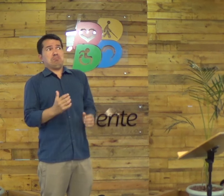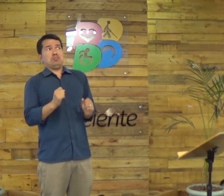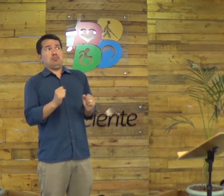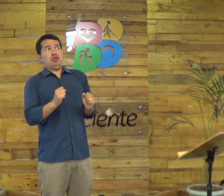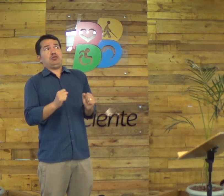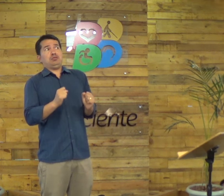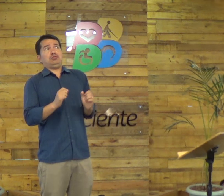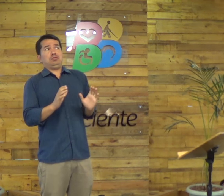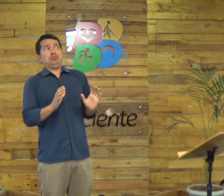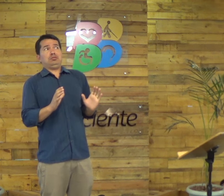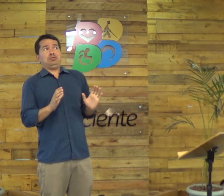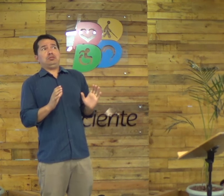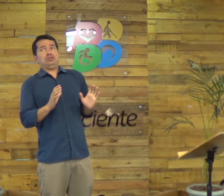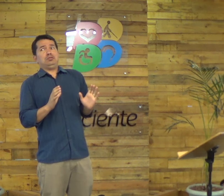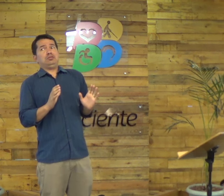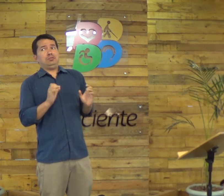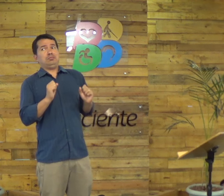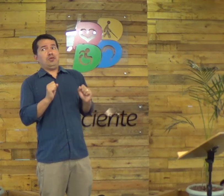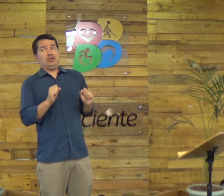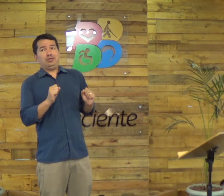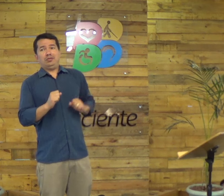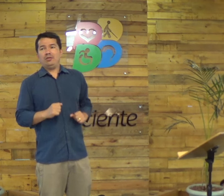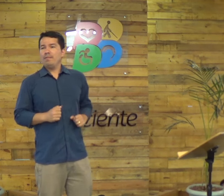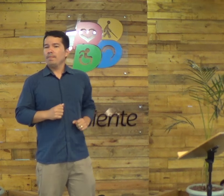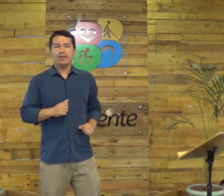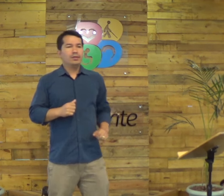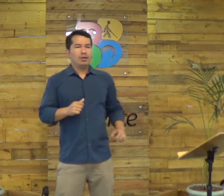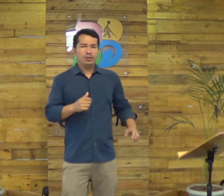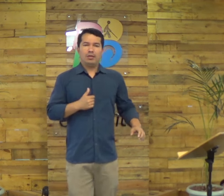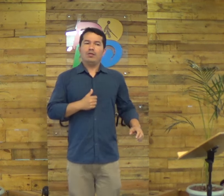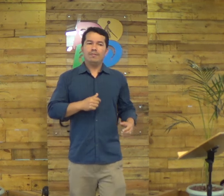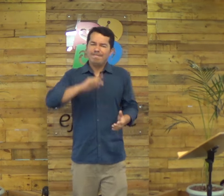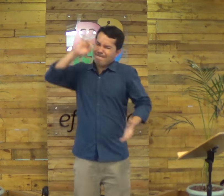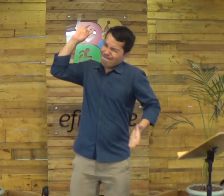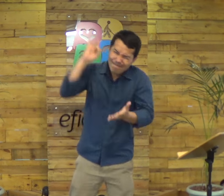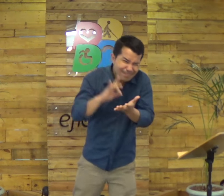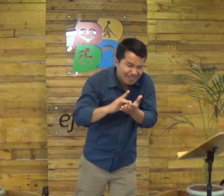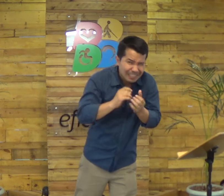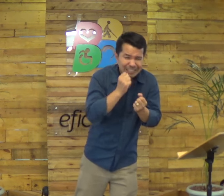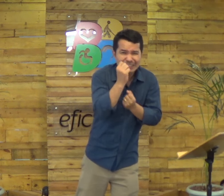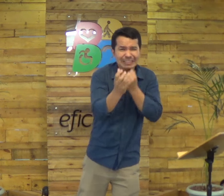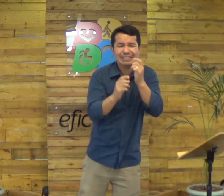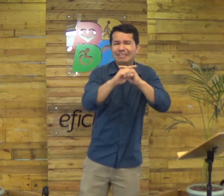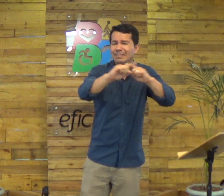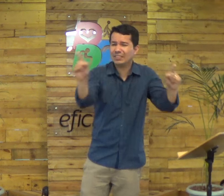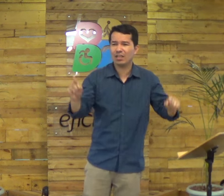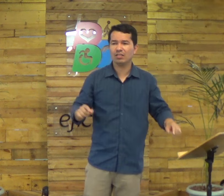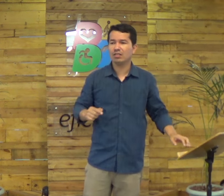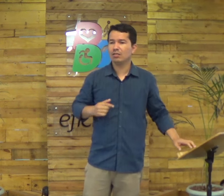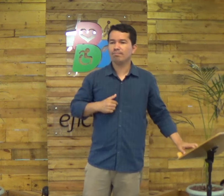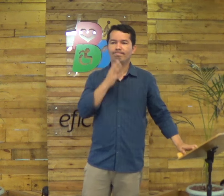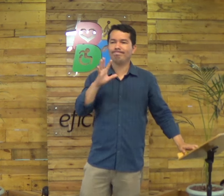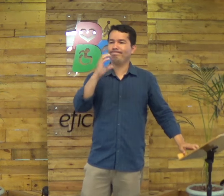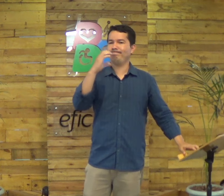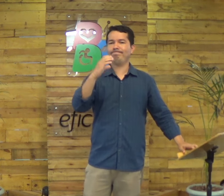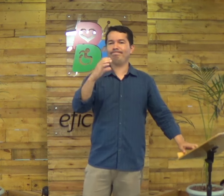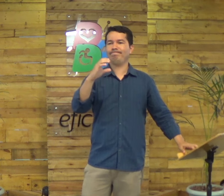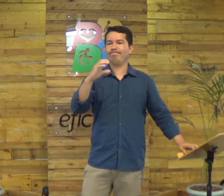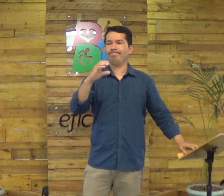Tá, então, tá, pode ser, na verdade, na verdade, eu não